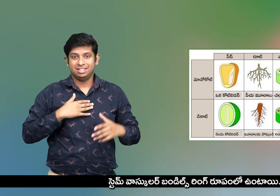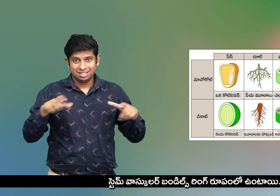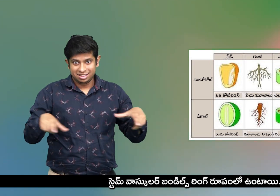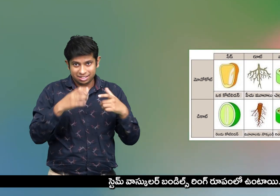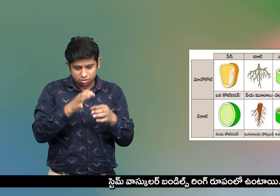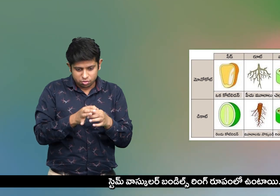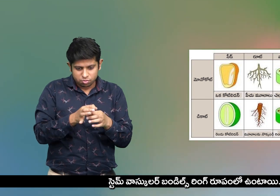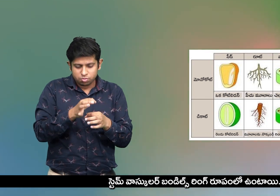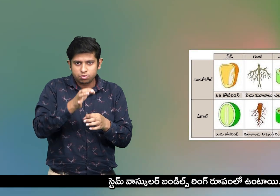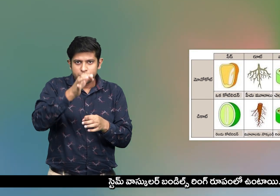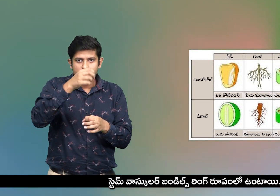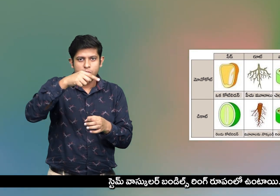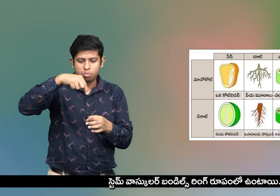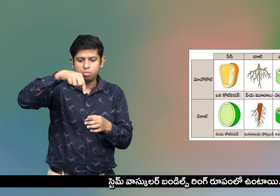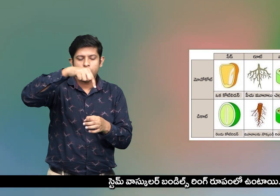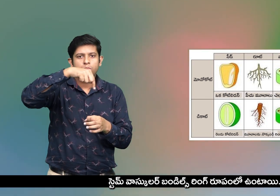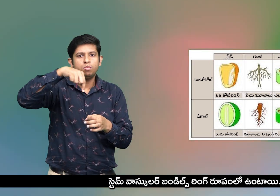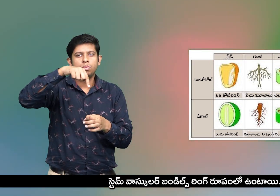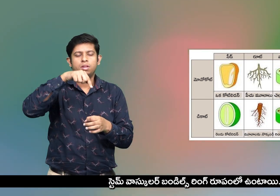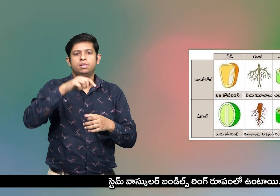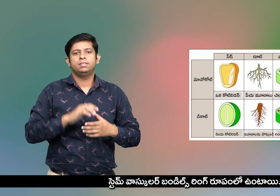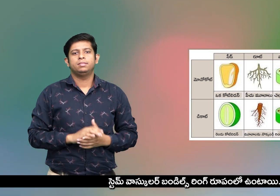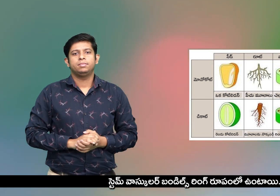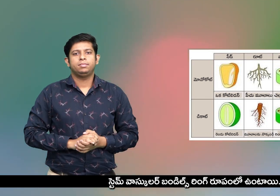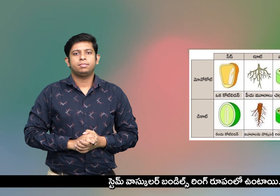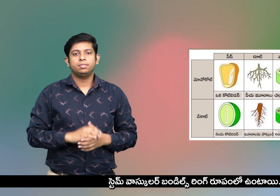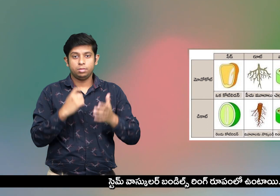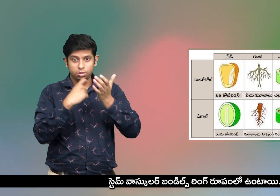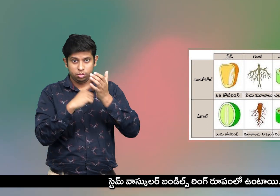స్టెమ్ వాస్కులర్ బండిల్స్ రింగ్ రూపంలో ఉంటాయి.